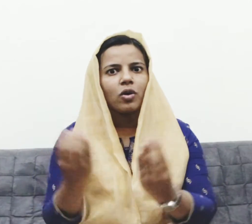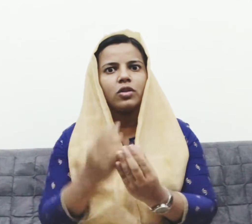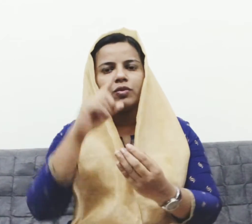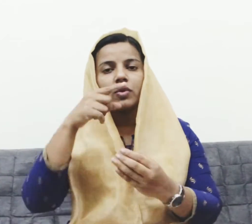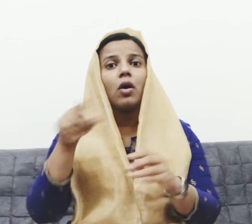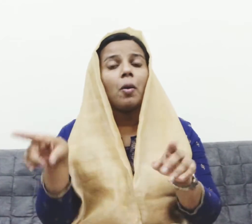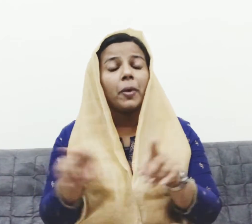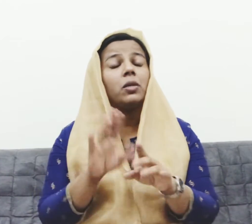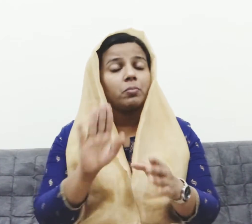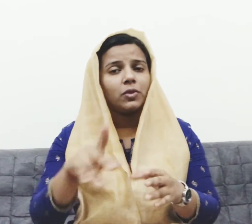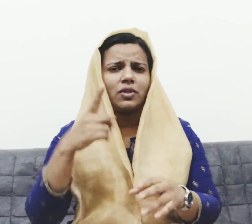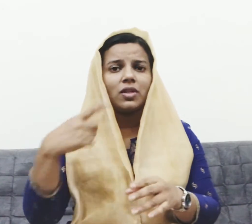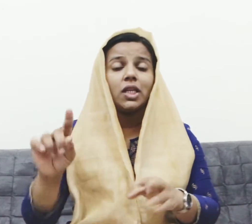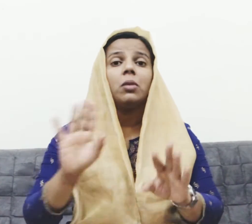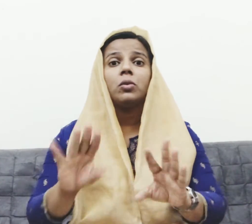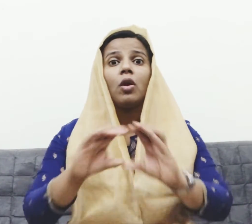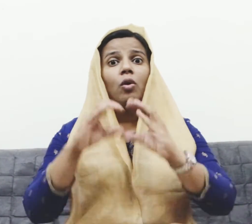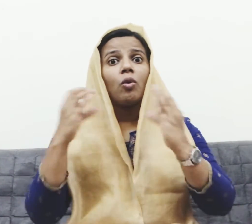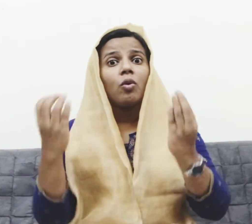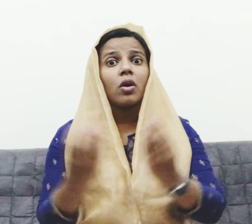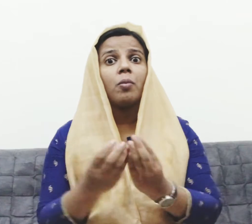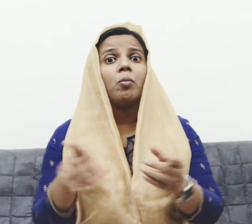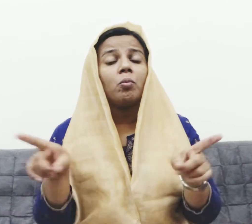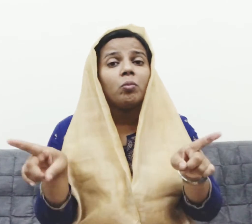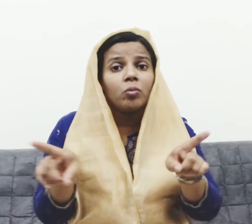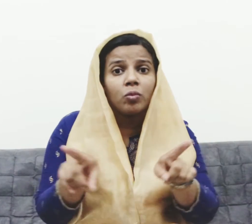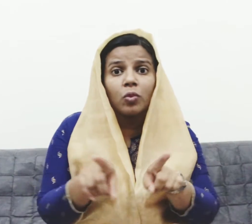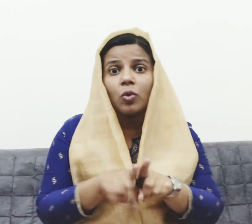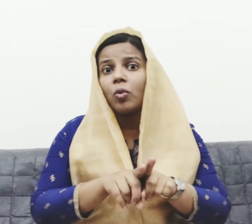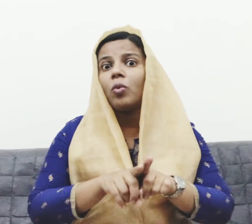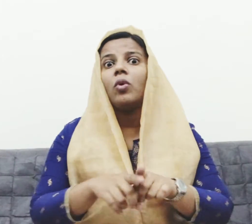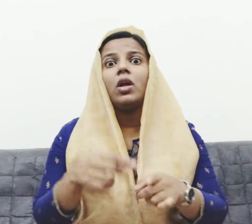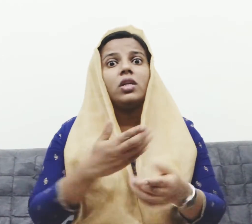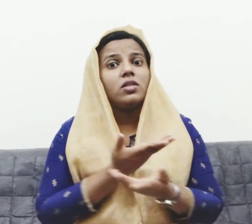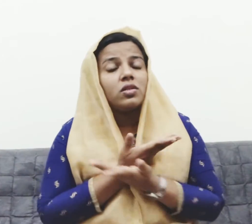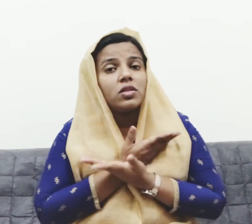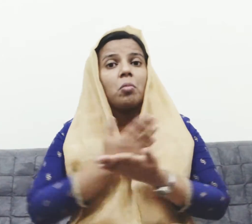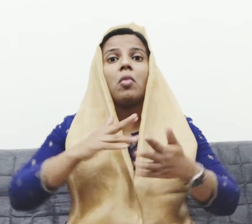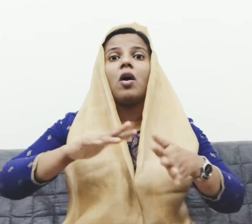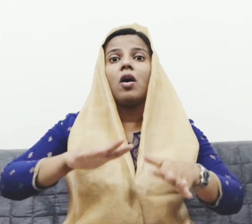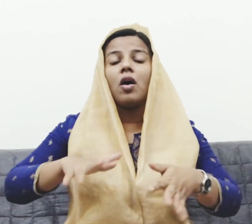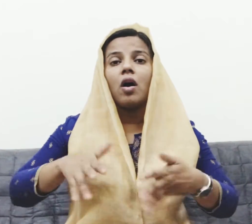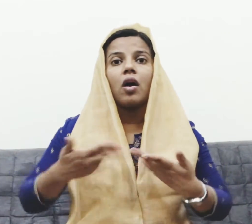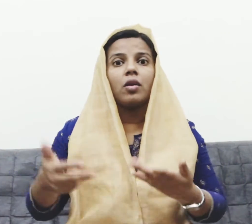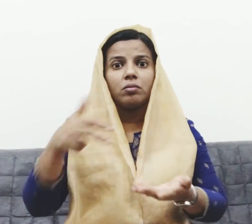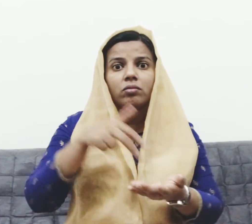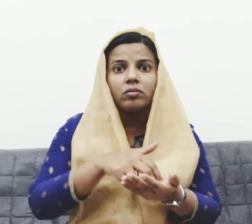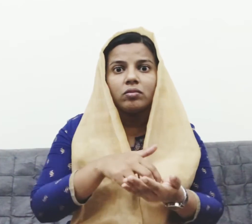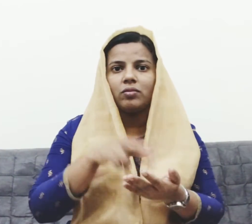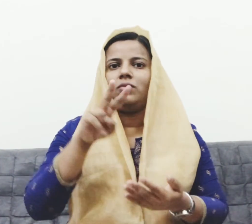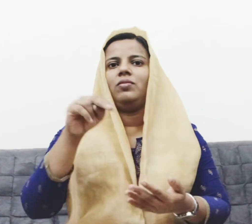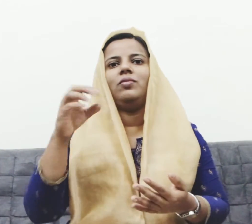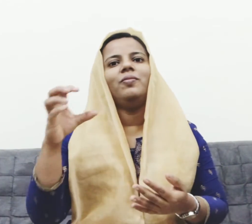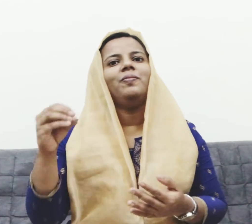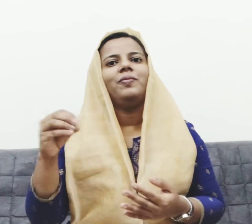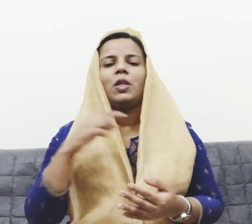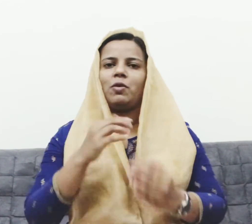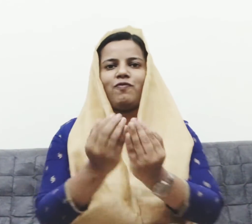നിങ്ങൾ ലോകക്കാർ അല്ല. ലോകത്തിൻ്റെതായ ഇമ്പങ്ങളിലും ആഗ്രഹങ്ങളിലും പെട്ടുപോകാൻ പാടില്ല. ഇപ്പം